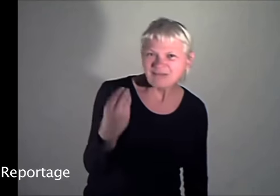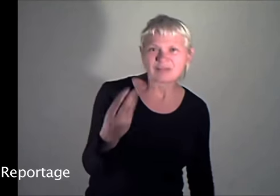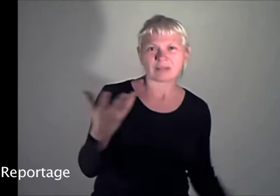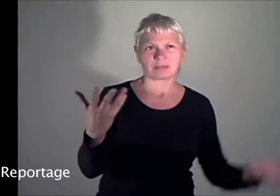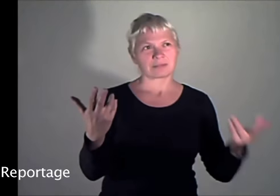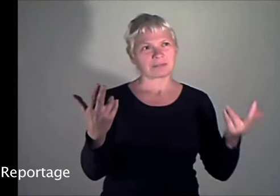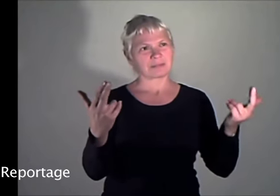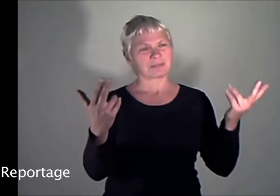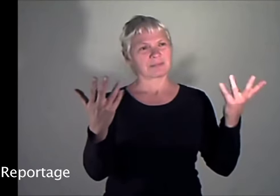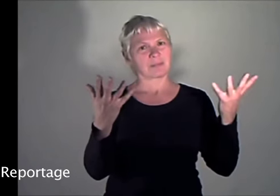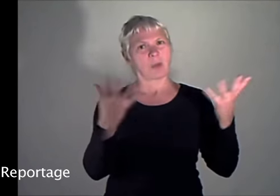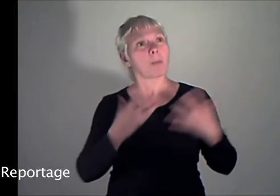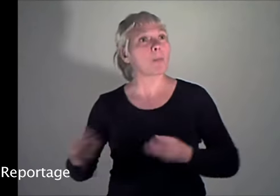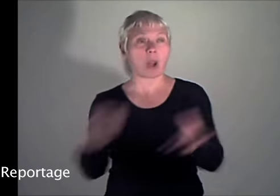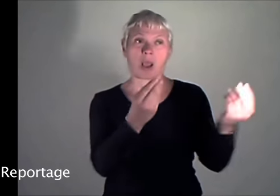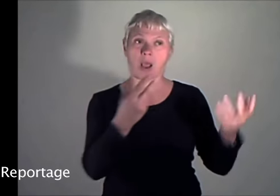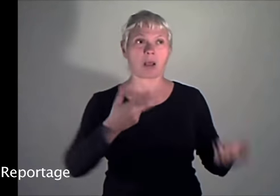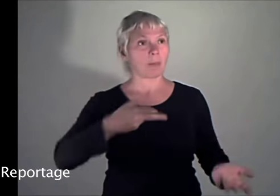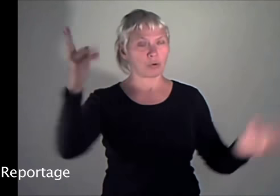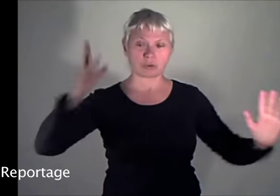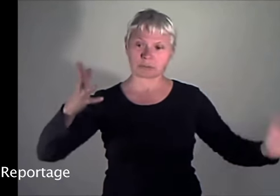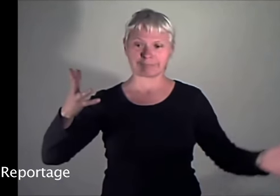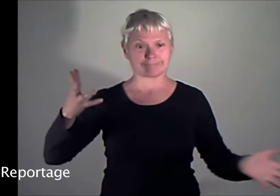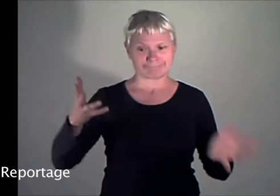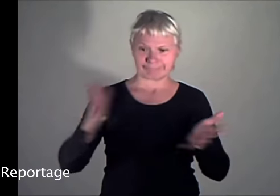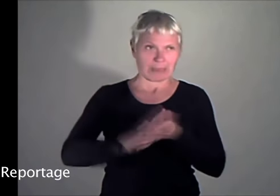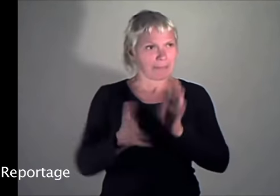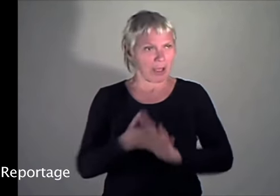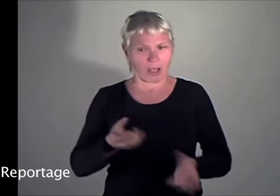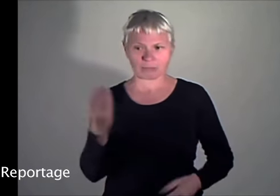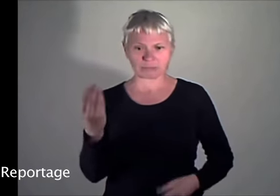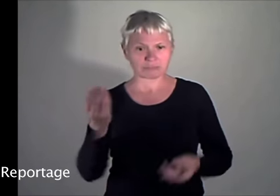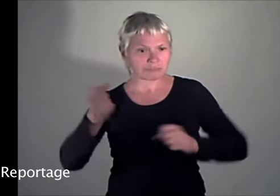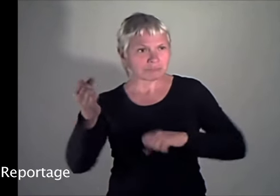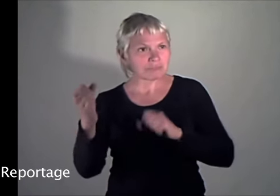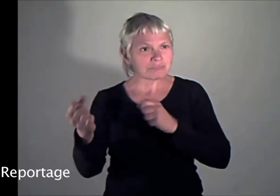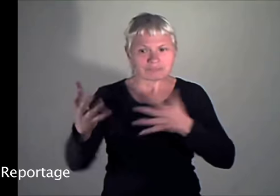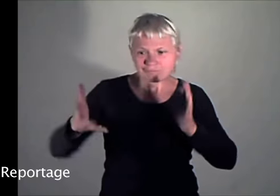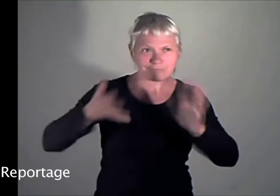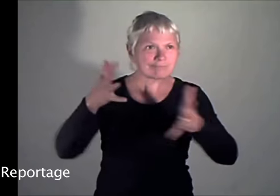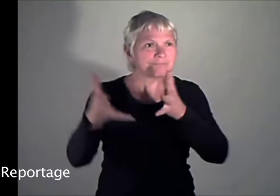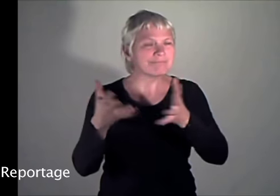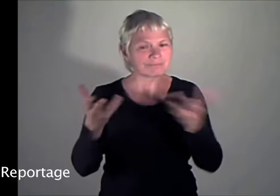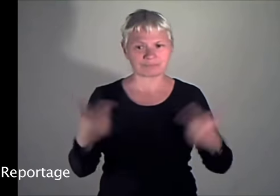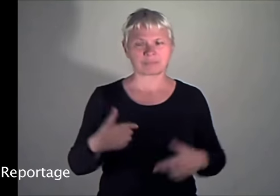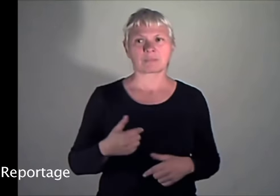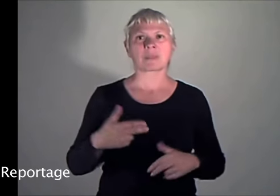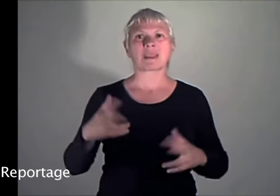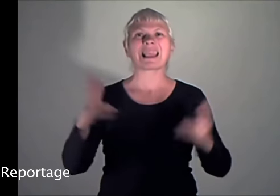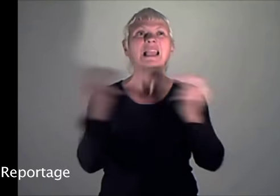tu es dans le peuple et plus tu parles avec tes mains en fait. J'ai l'impression qu'il y a ça. Et plus tu es civilisé et moins tu as le droit de t'exprimer avec